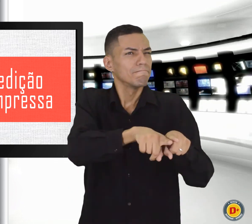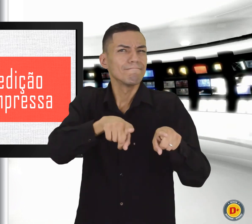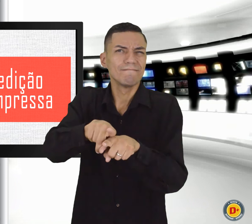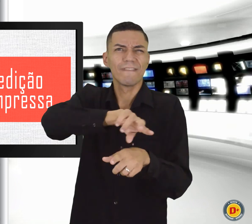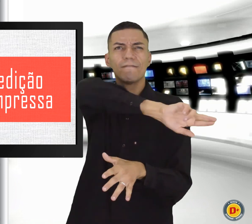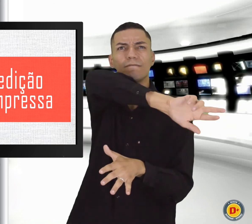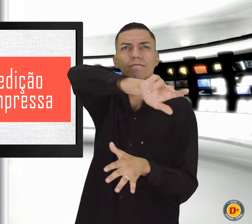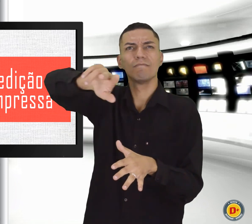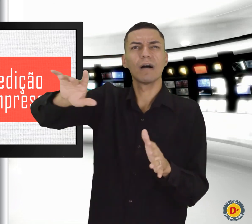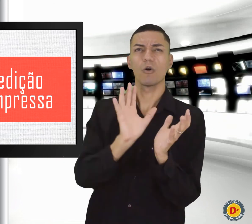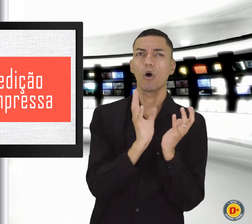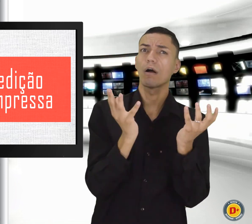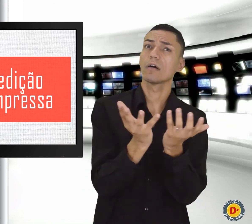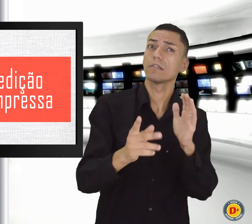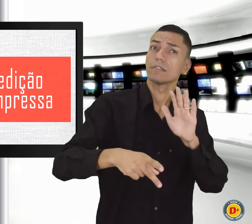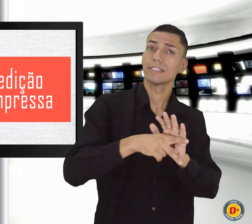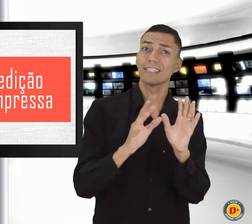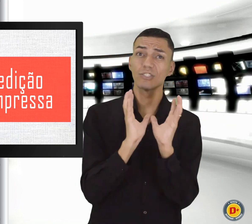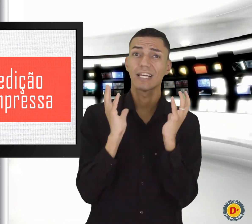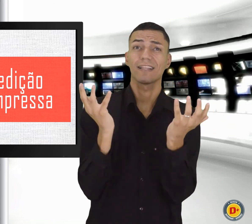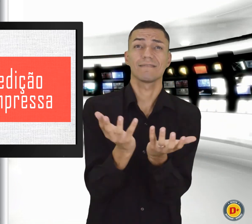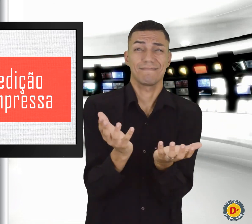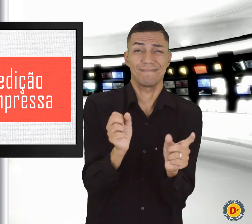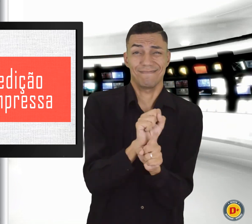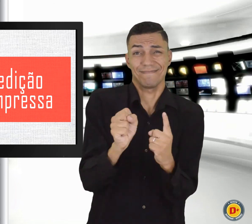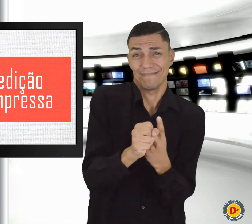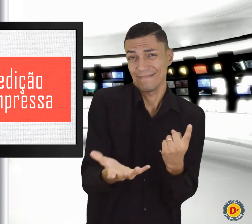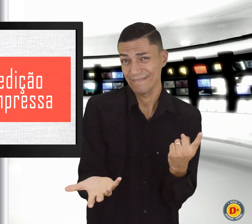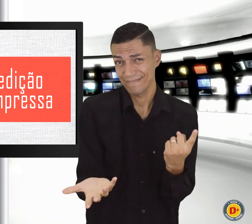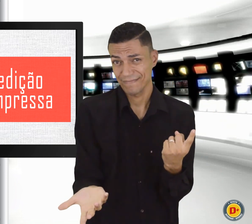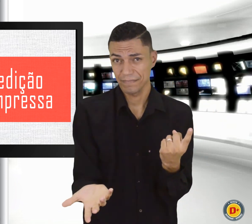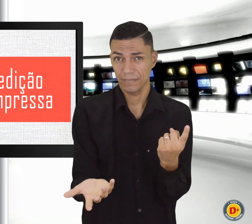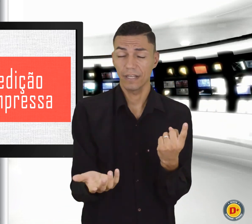sociedade. Mais uma tarefa a ser articulada pela ANEA.